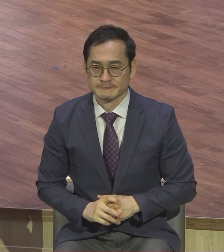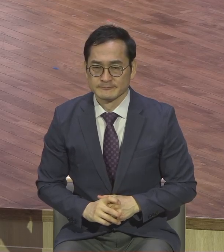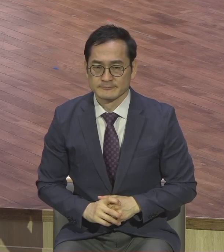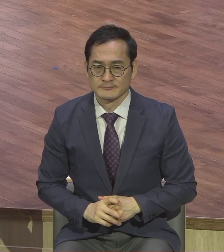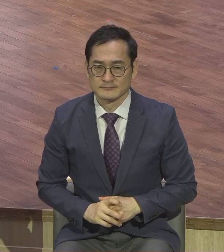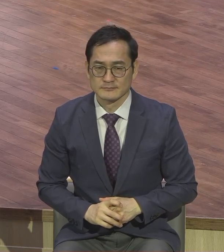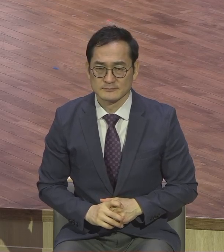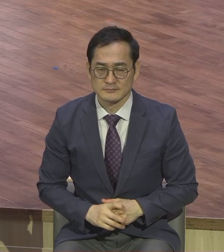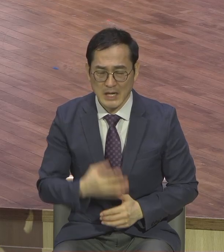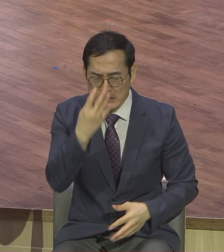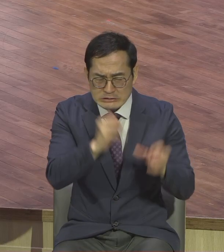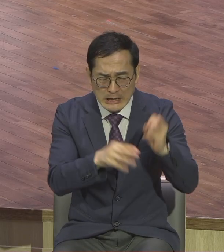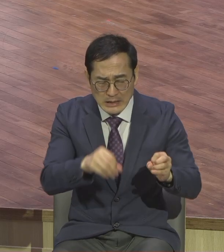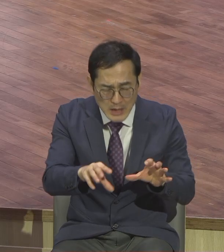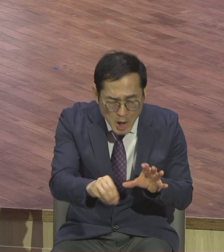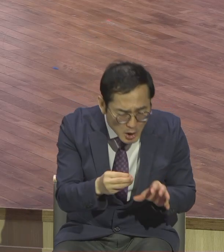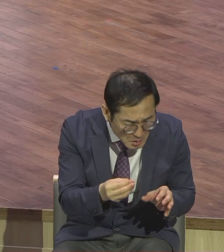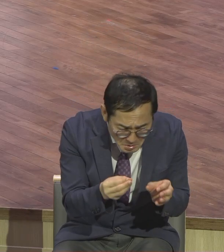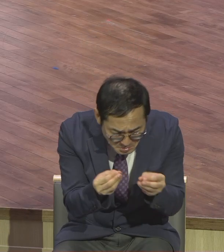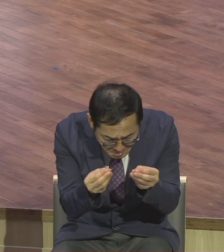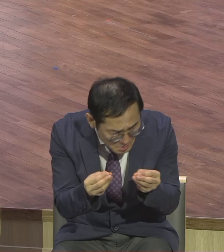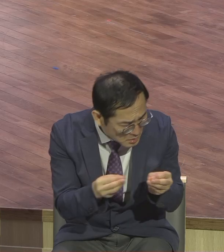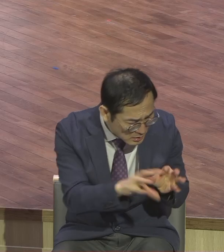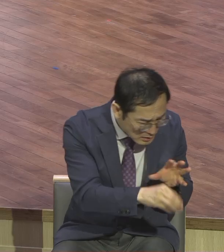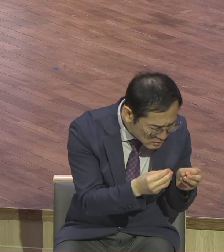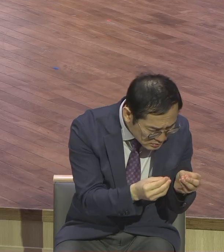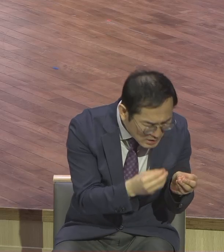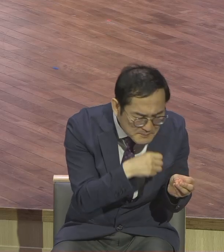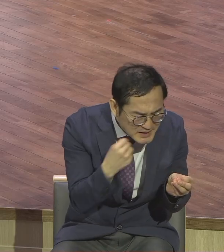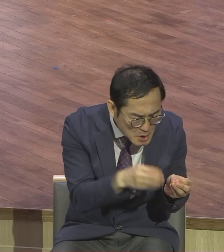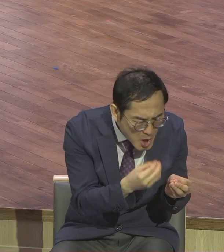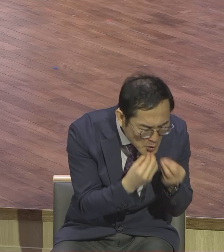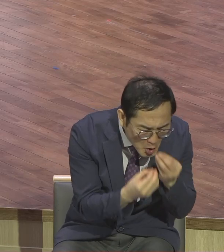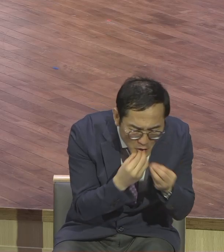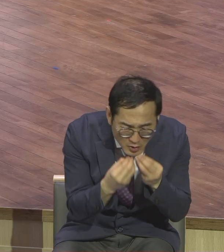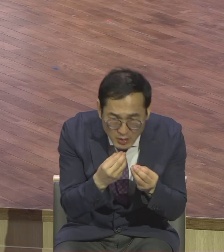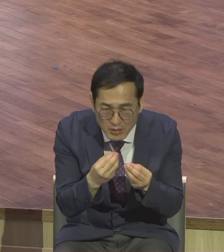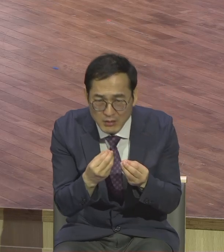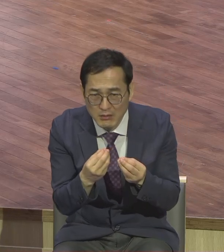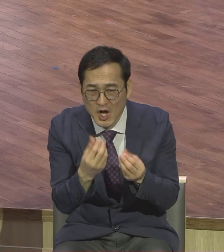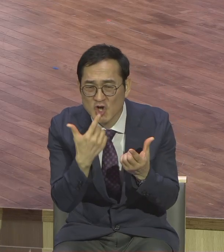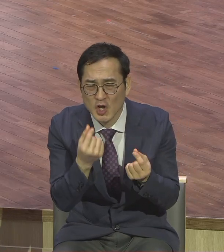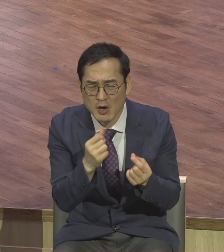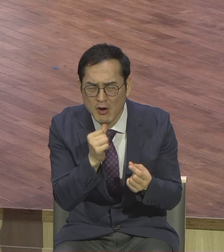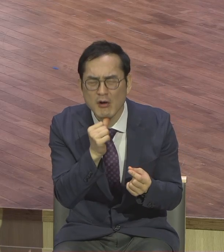이것저것 쓰레기 주워 먹는 그런 소준에 살지 마시고,